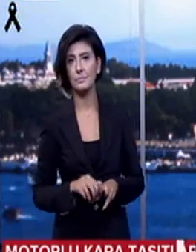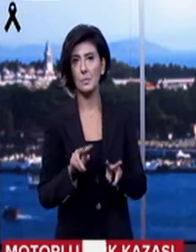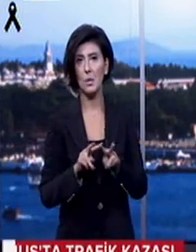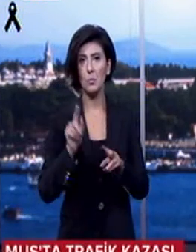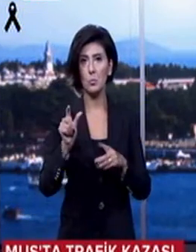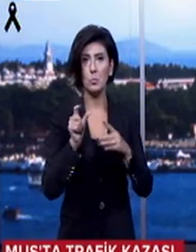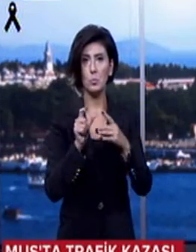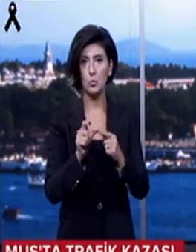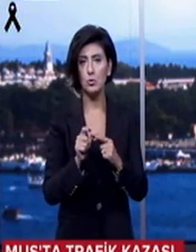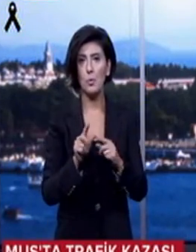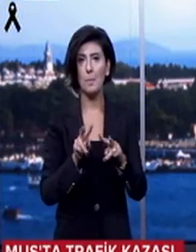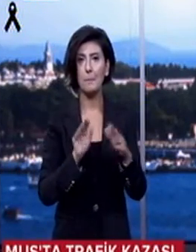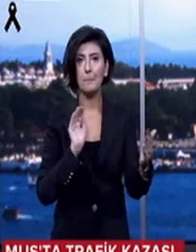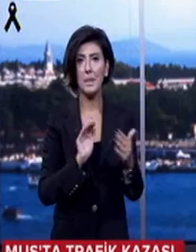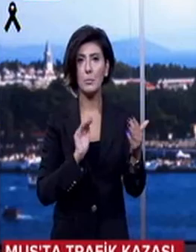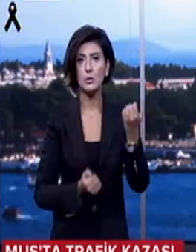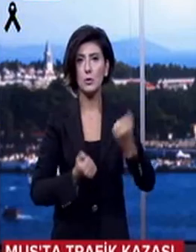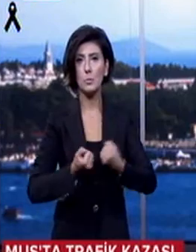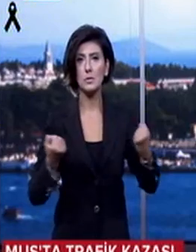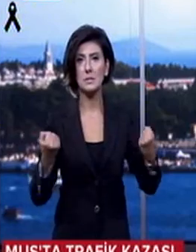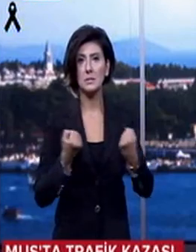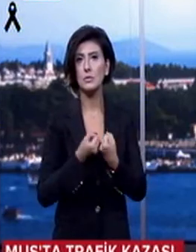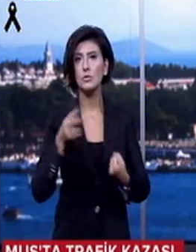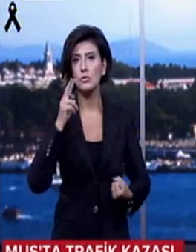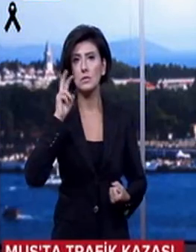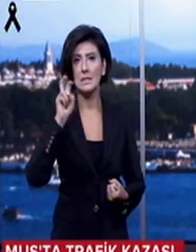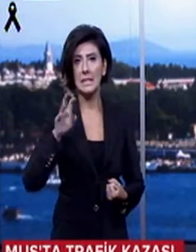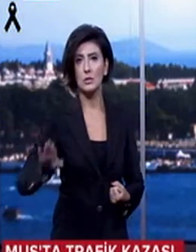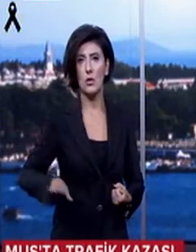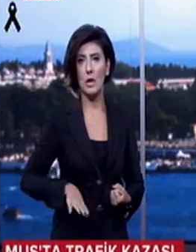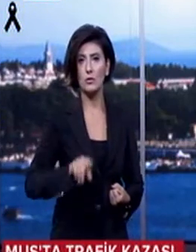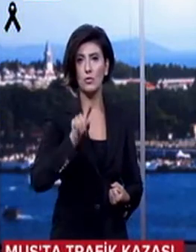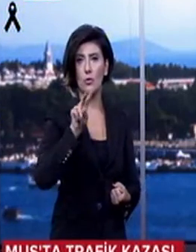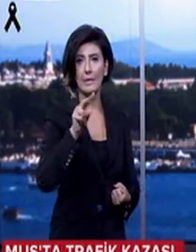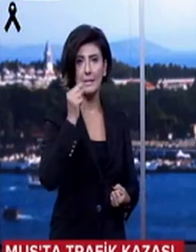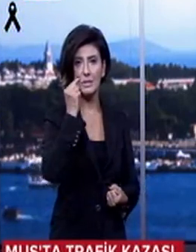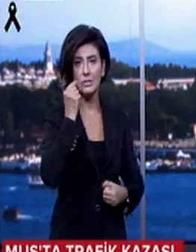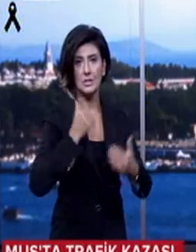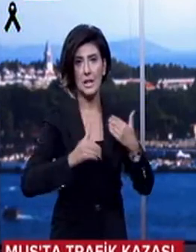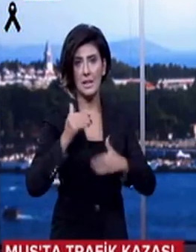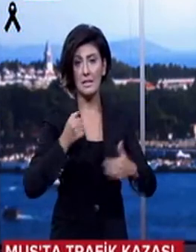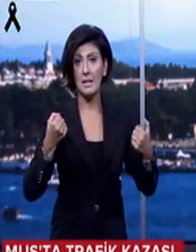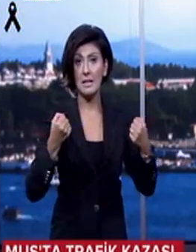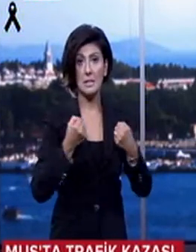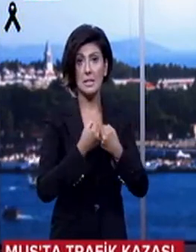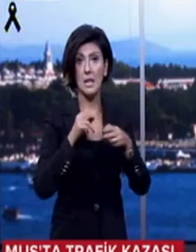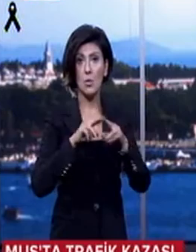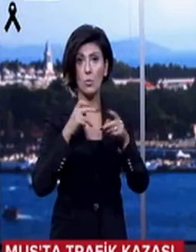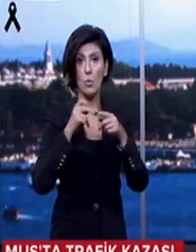Muş'ta minibüsle otomobilin çarpışması sonucu 8'i öğrenci, 12 kişi yaralandı. Kaza Korkut